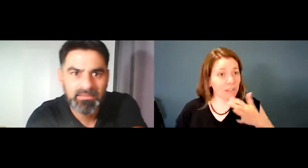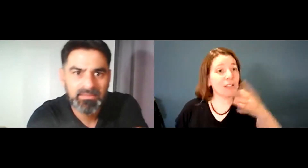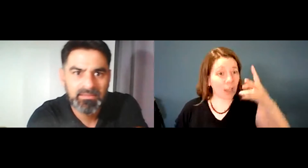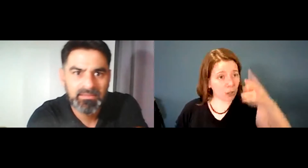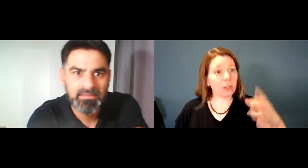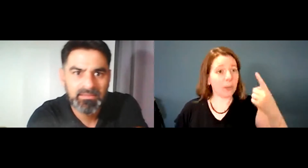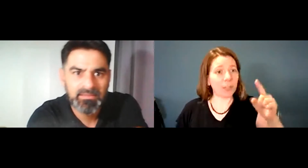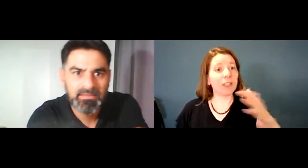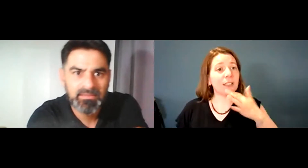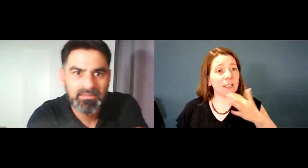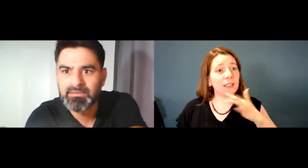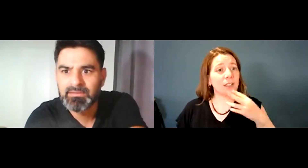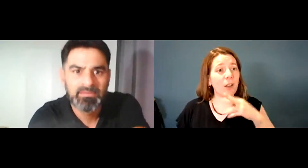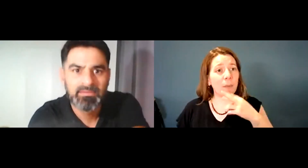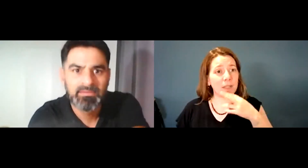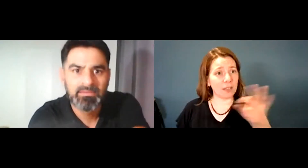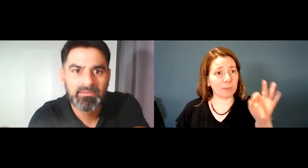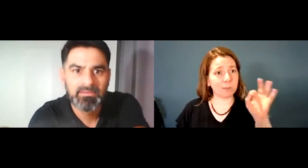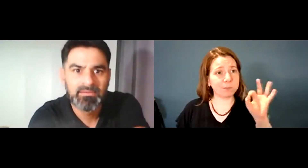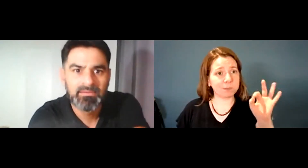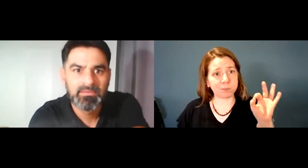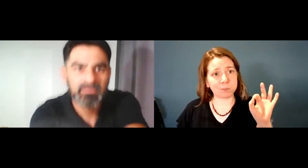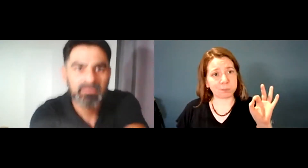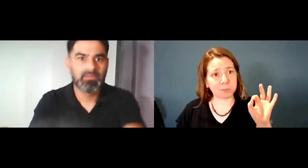Se cortó, pero te entendí, ya lo pasé.